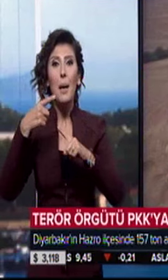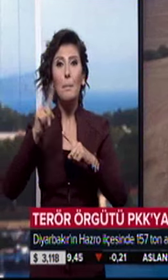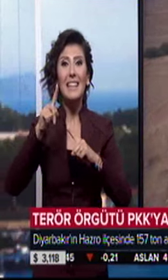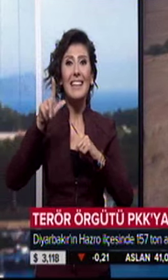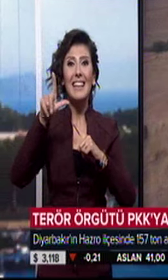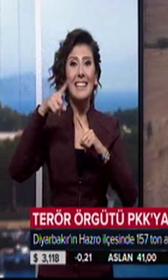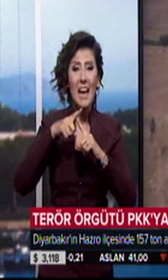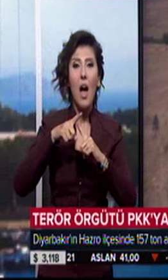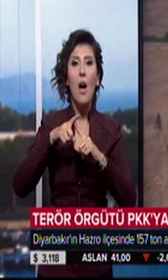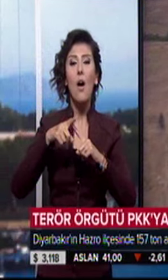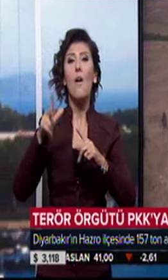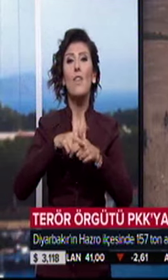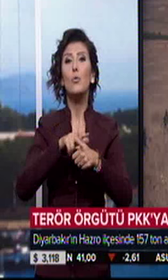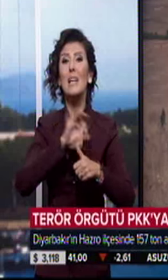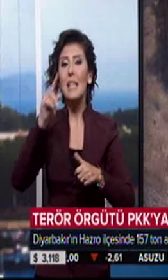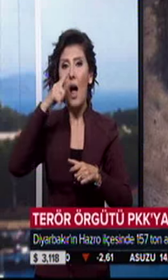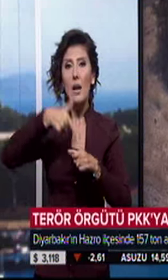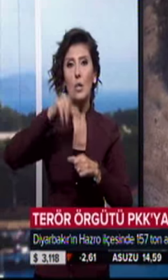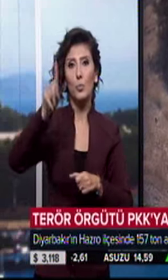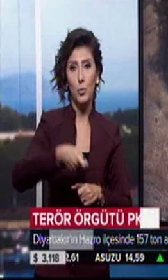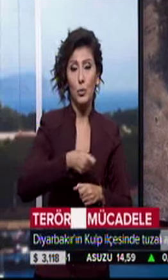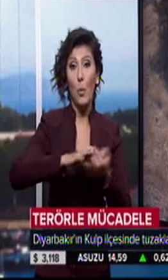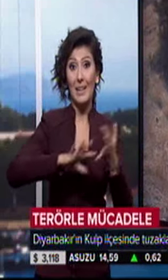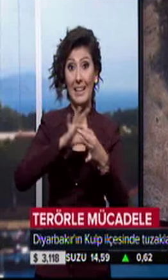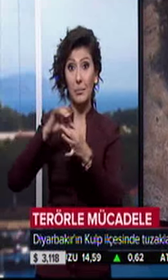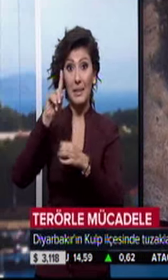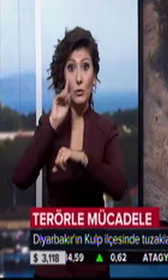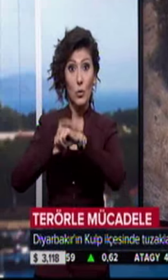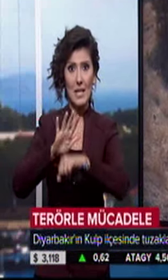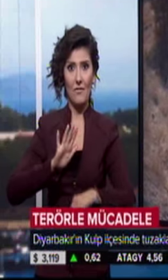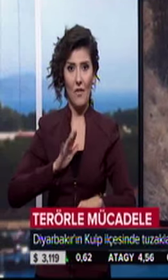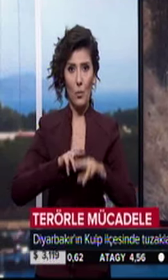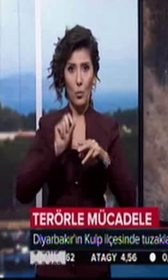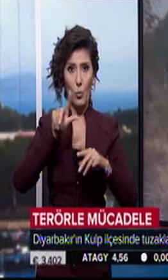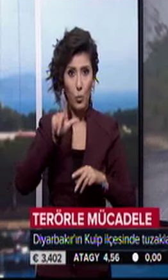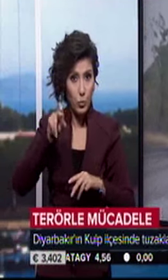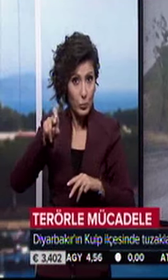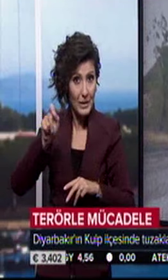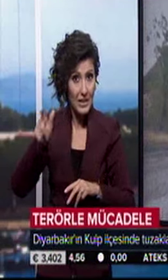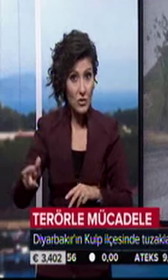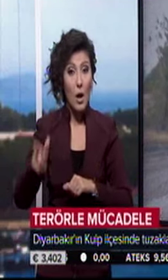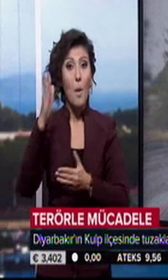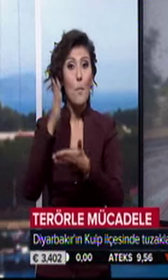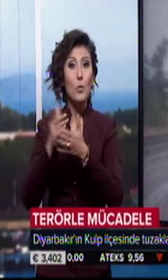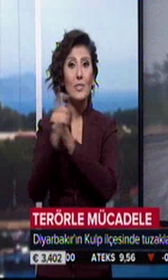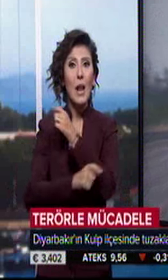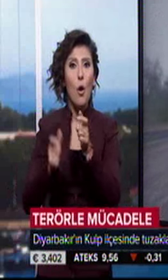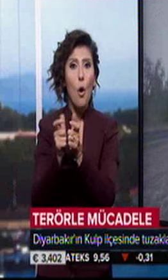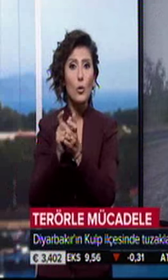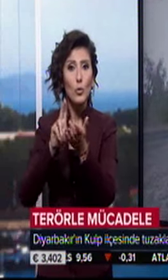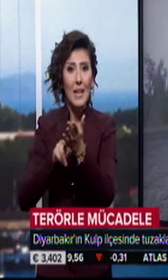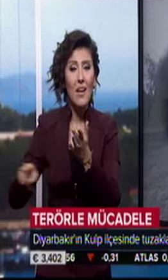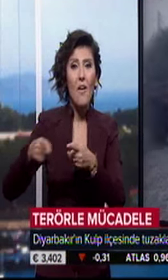geçirildi. Olayla ilgili bir kişi gözaltına alındı. Kulp ilçesinde ise bölücü terör örgütü üyelerince